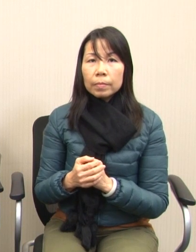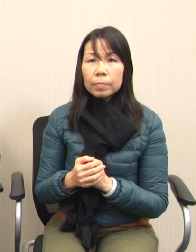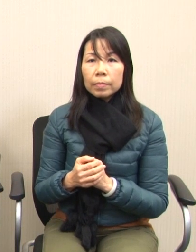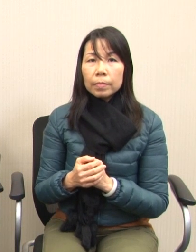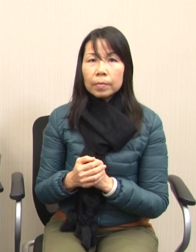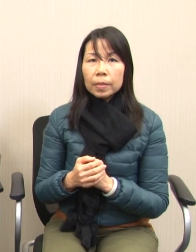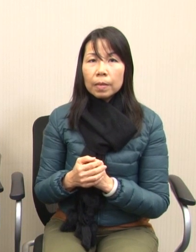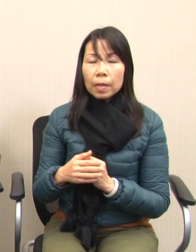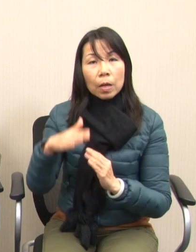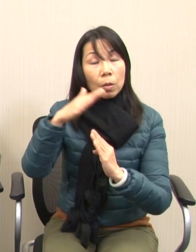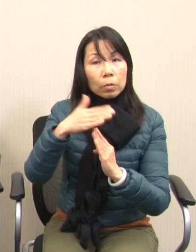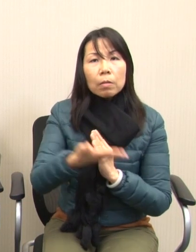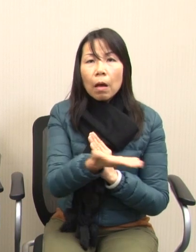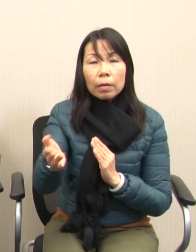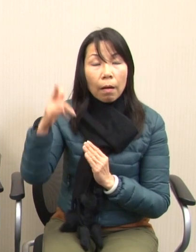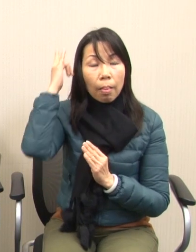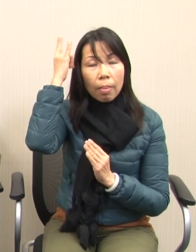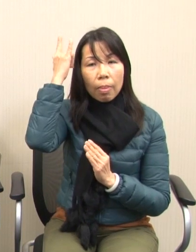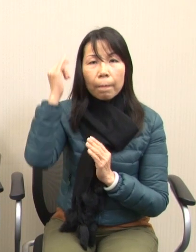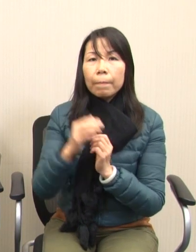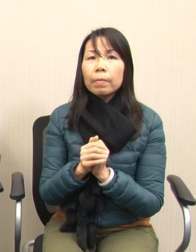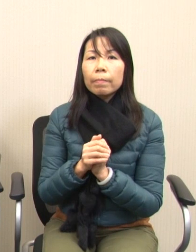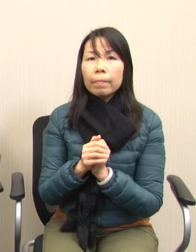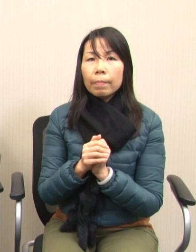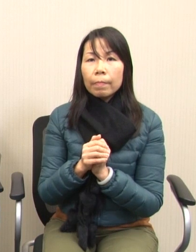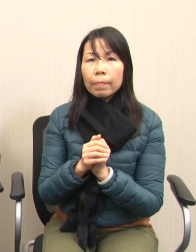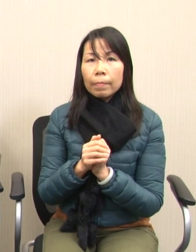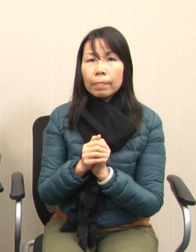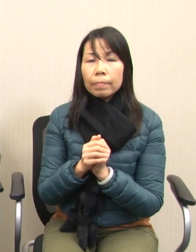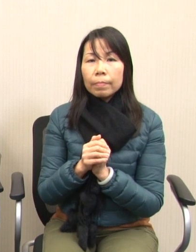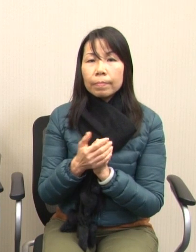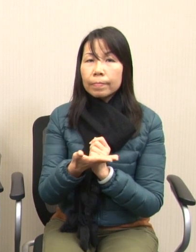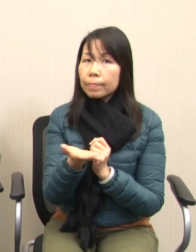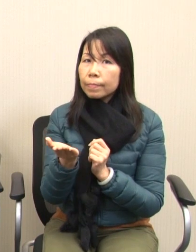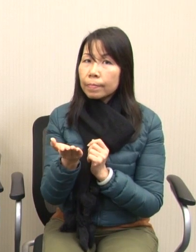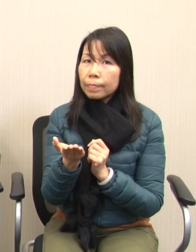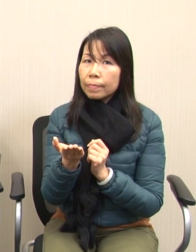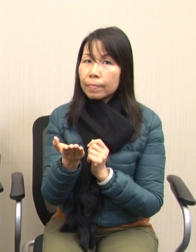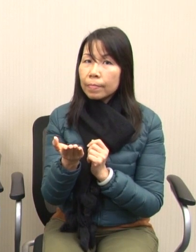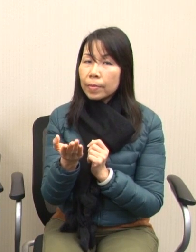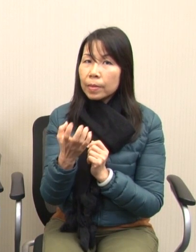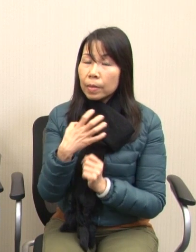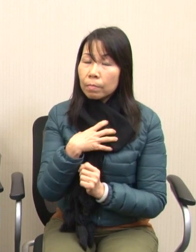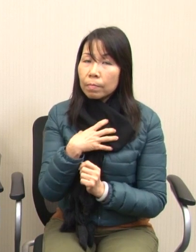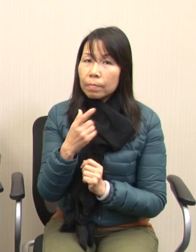dream。Sorry， 各位，你以